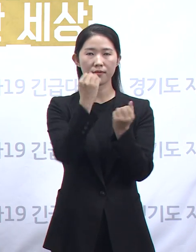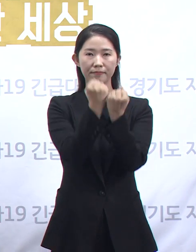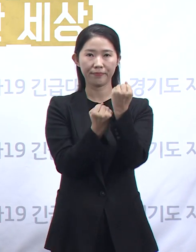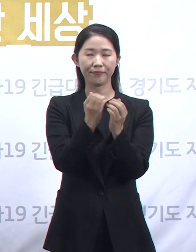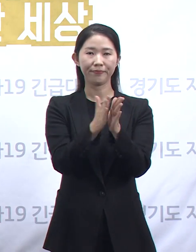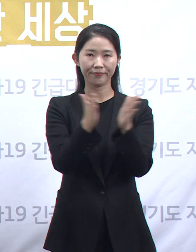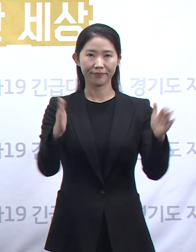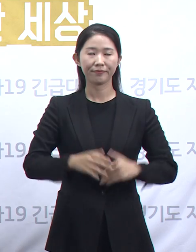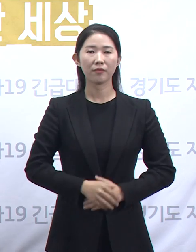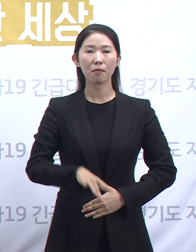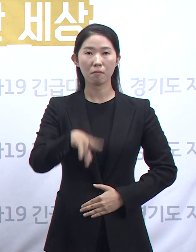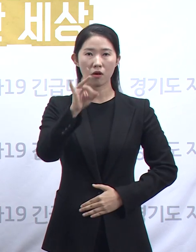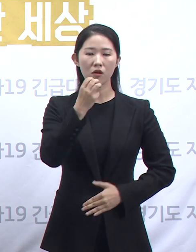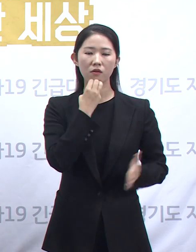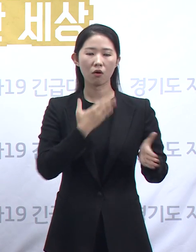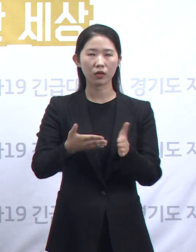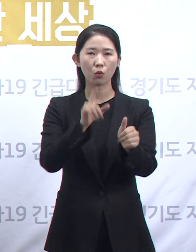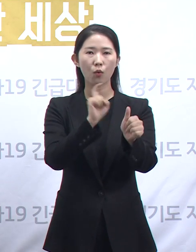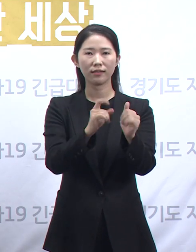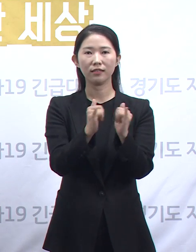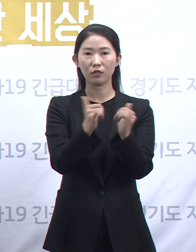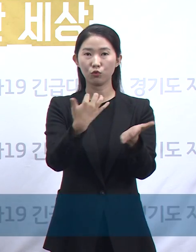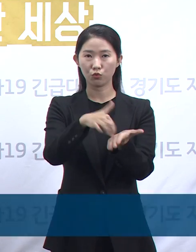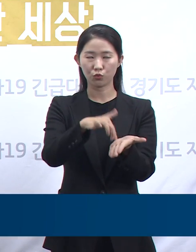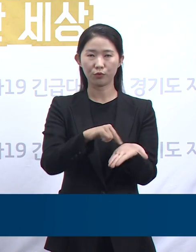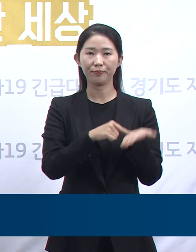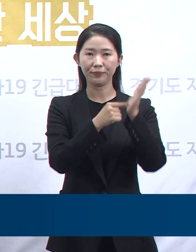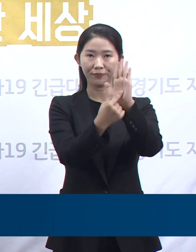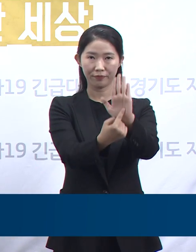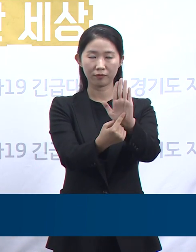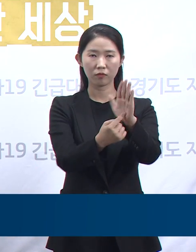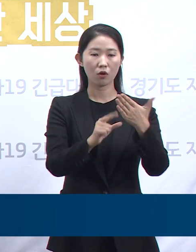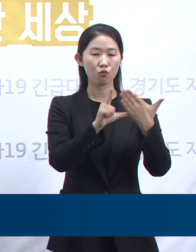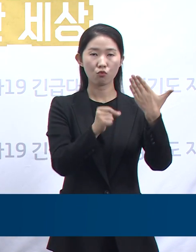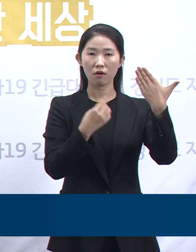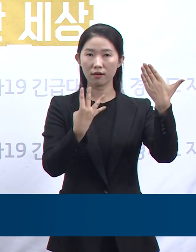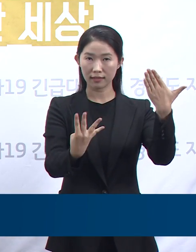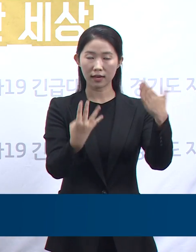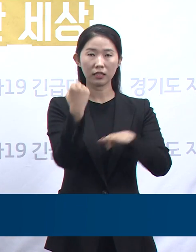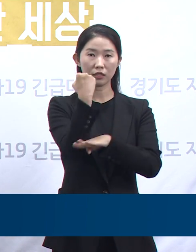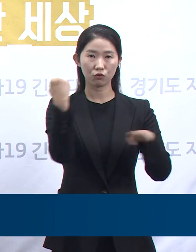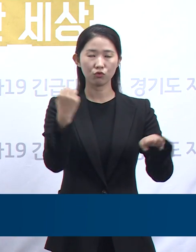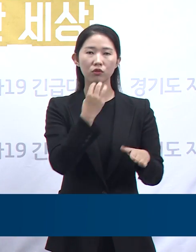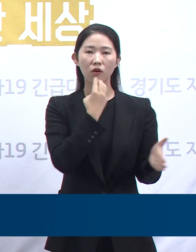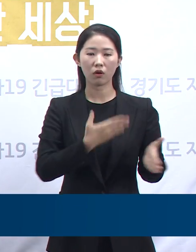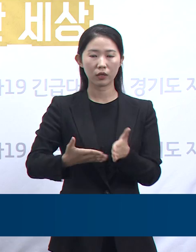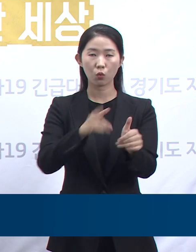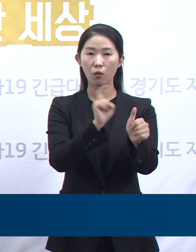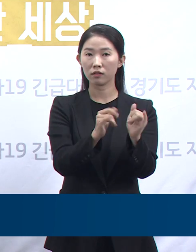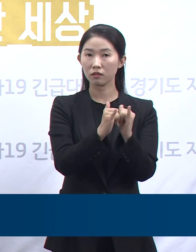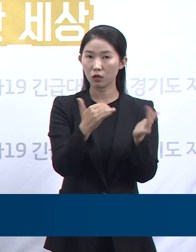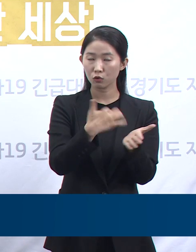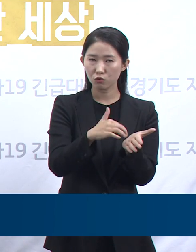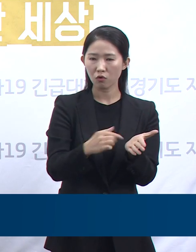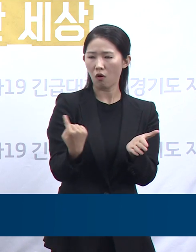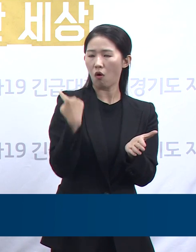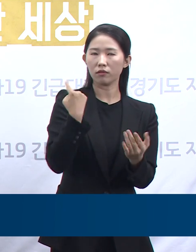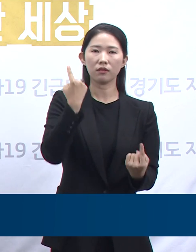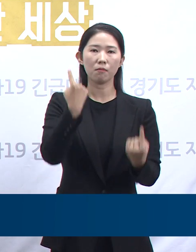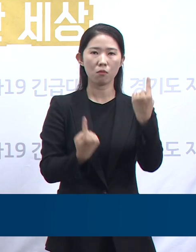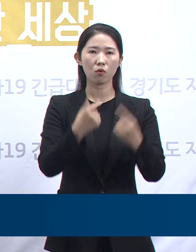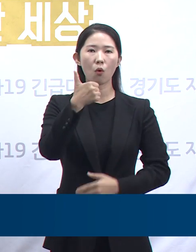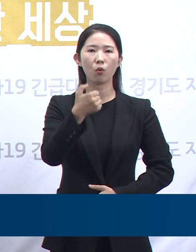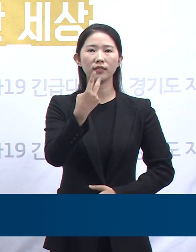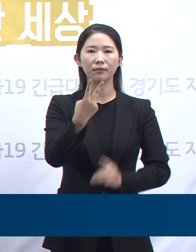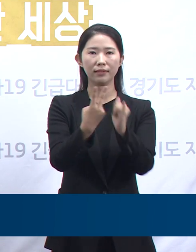시작하겠습니다. 먼저 경기도 확진자 발생 현황을 말씀드리겠습니다. 9월 4일 0시 기준 경기도 확진자 수는 전일 0시 대비